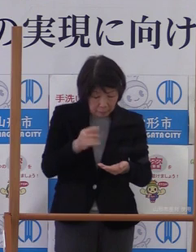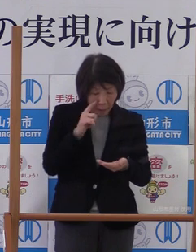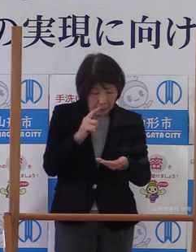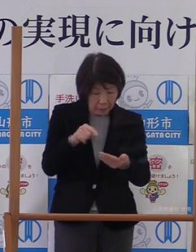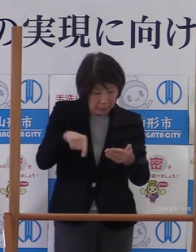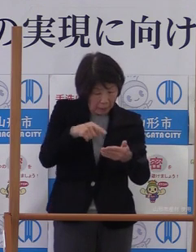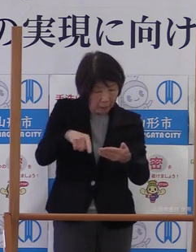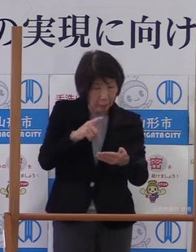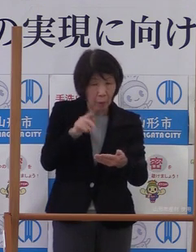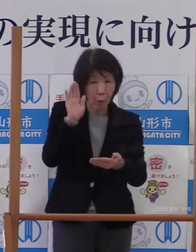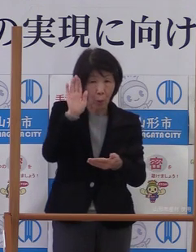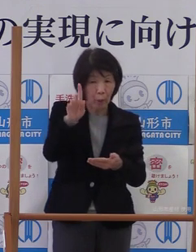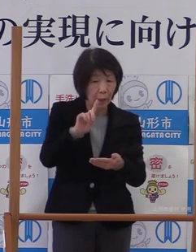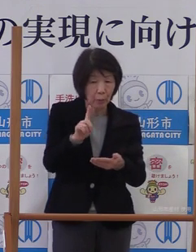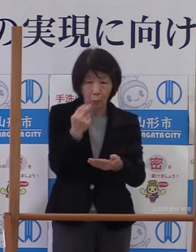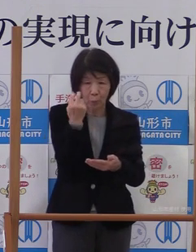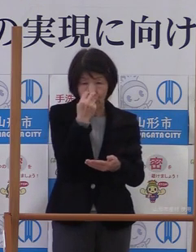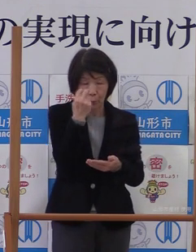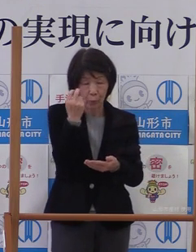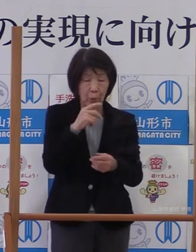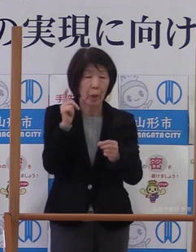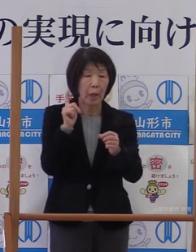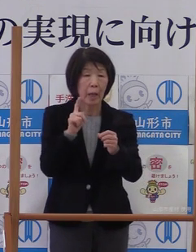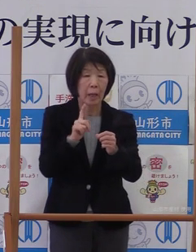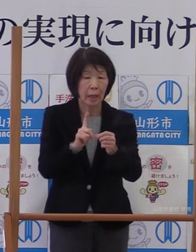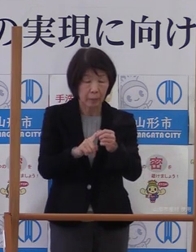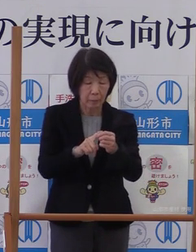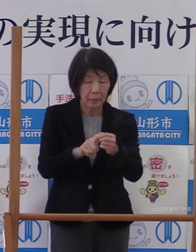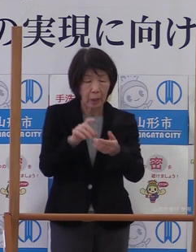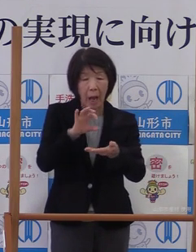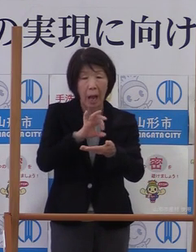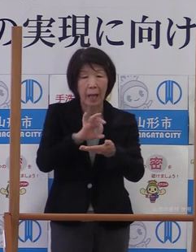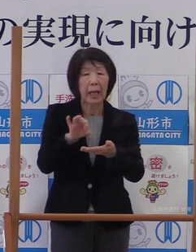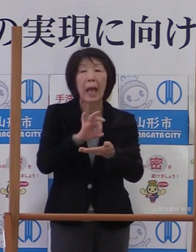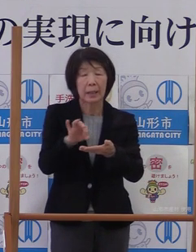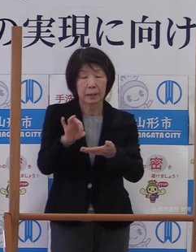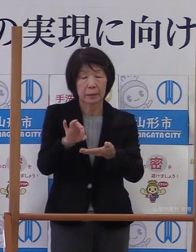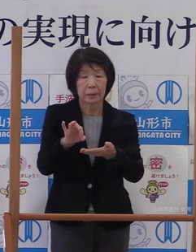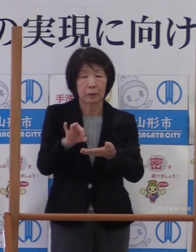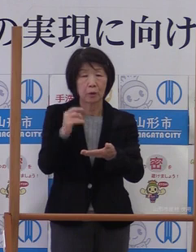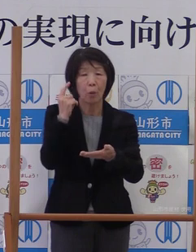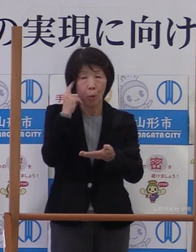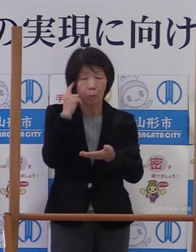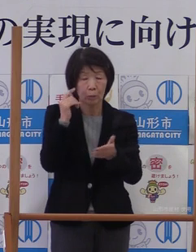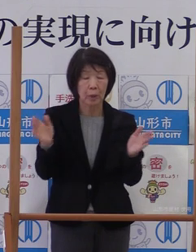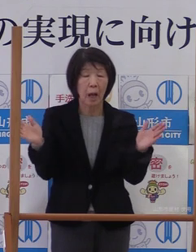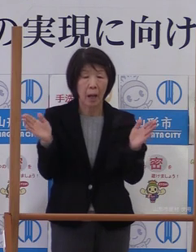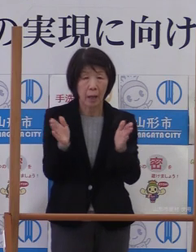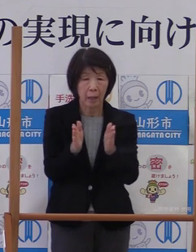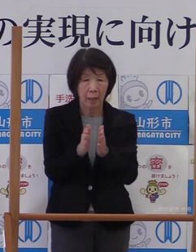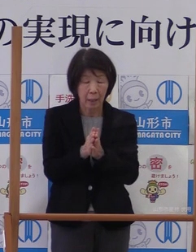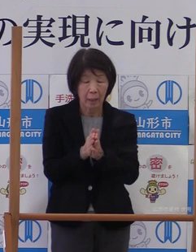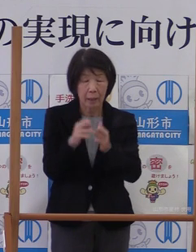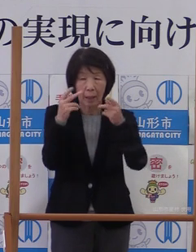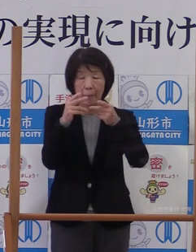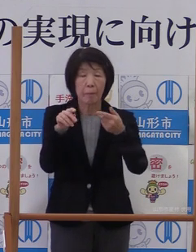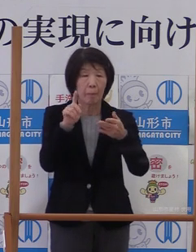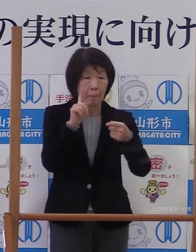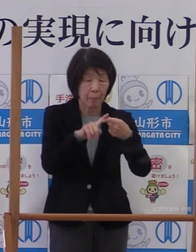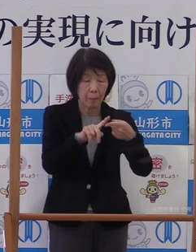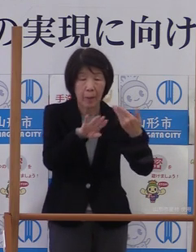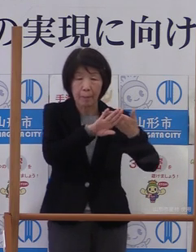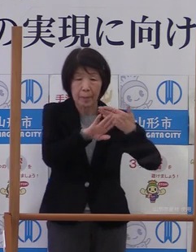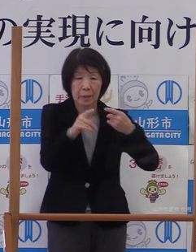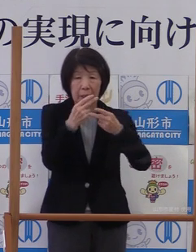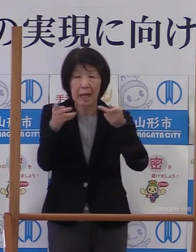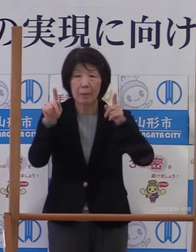ういうふうに活用できるかというのを調べるため、管理のための経費というのがほとんどあります。それにプラスで、イベントの経費というのが入っ